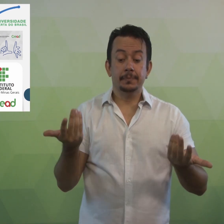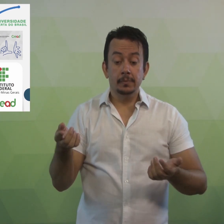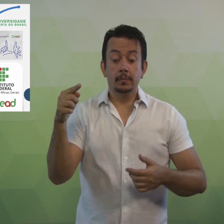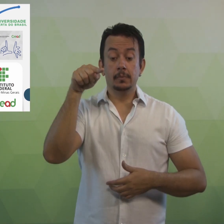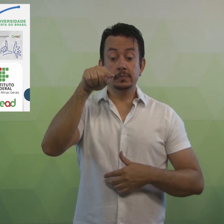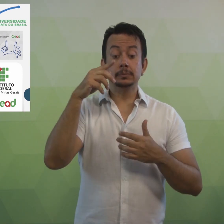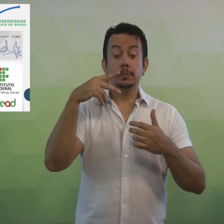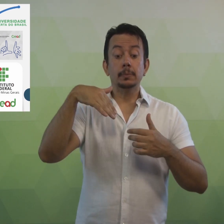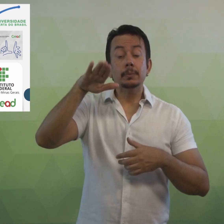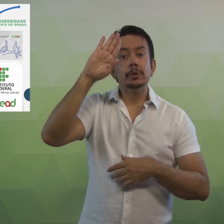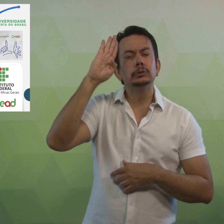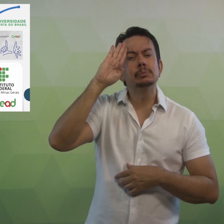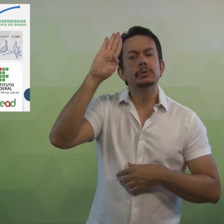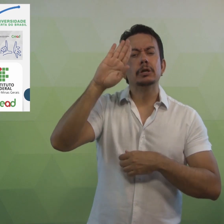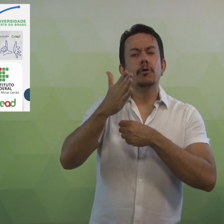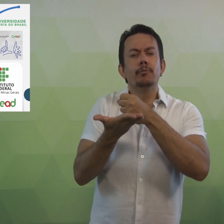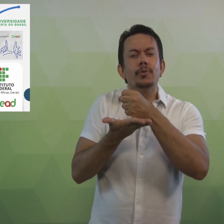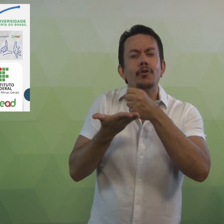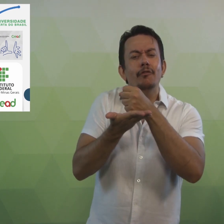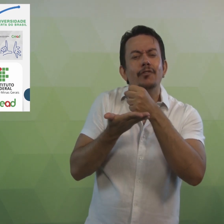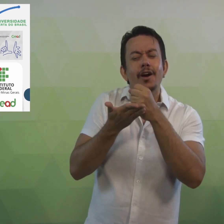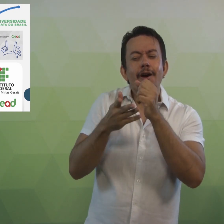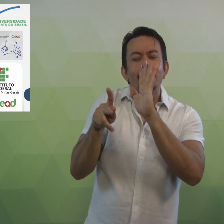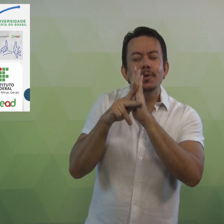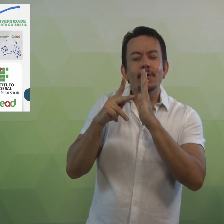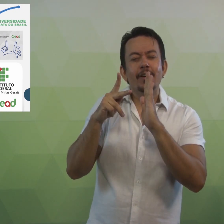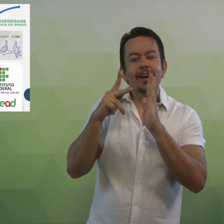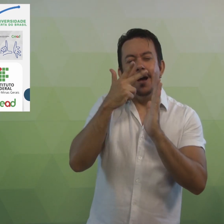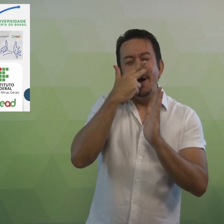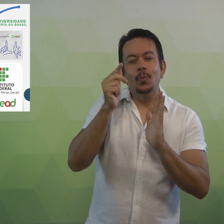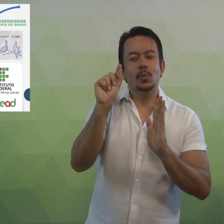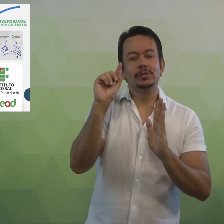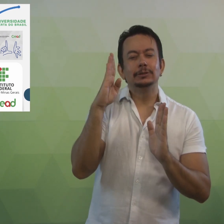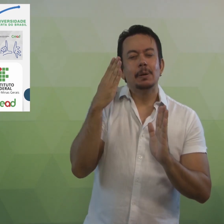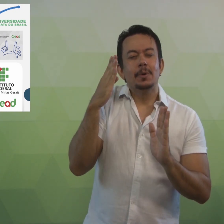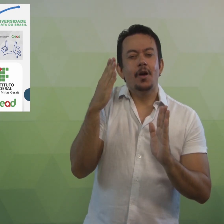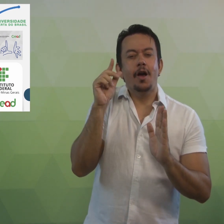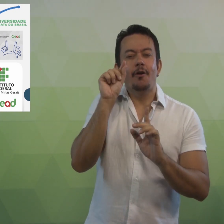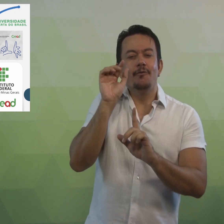a vários fatores multidisciplinares.